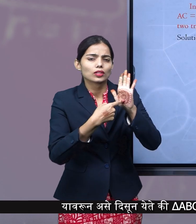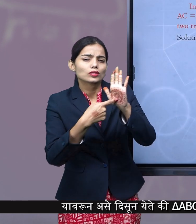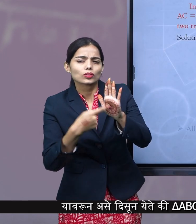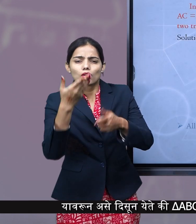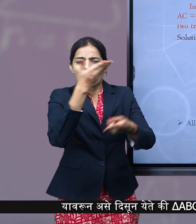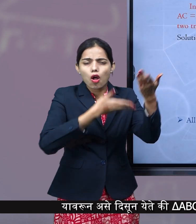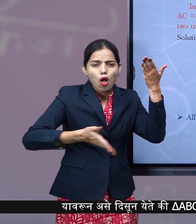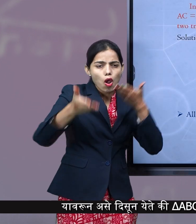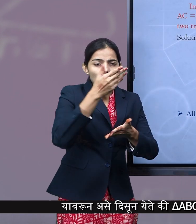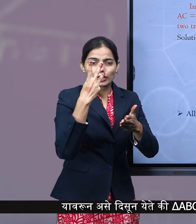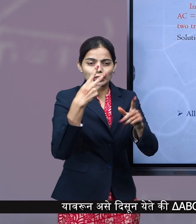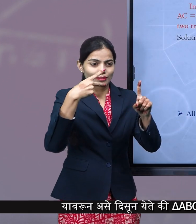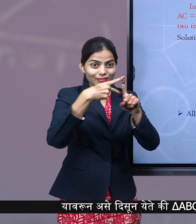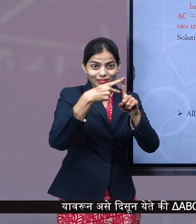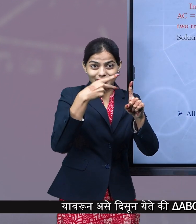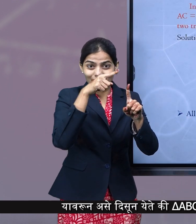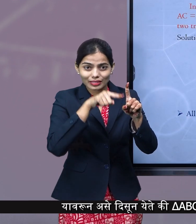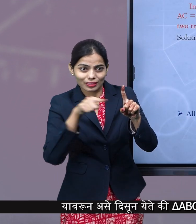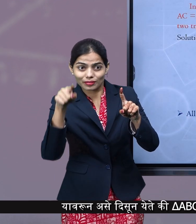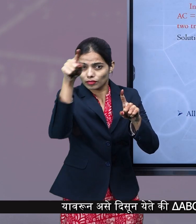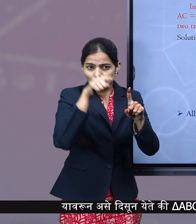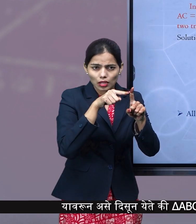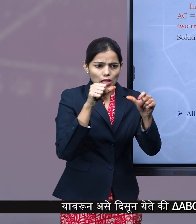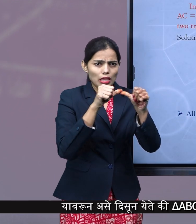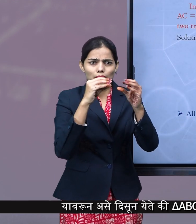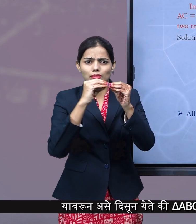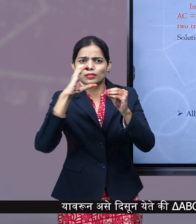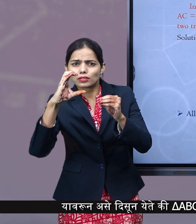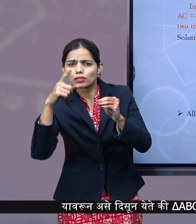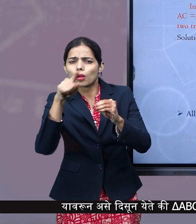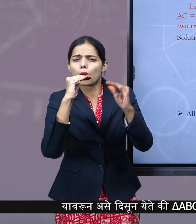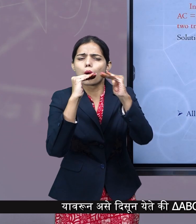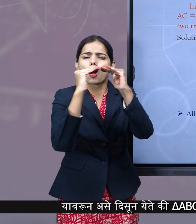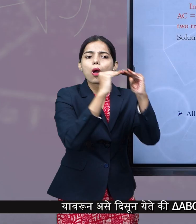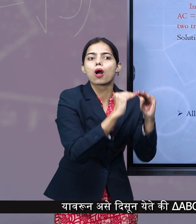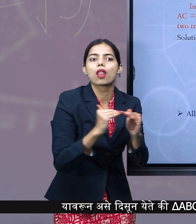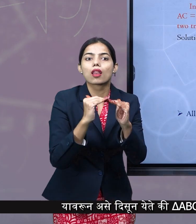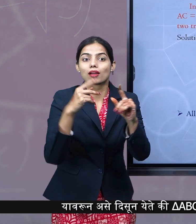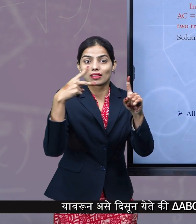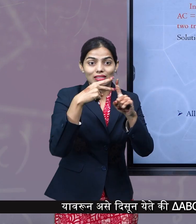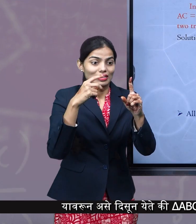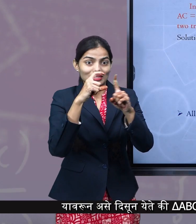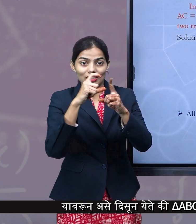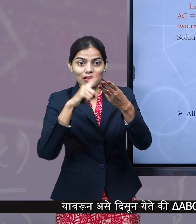यावरून असे दिसून येते की ट्रायंगल ABCच्या तिन्ही बाजू ट्रायंगल DEFच्या बाजूंच्या समान